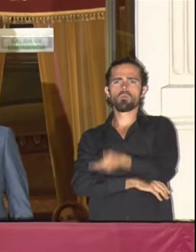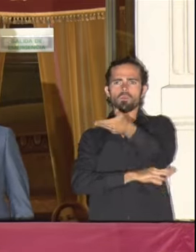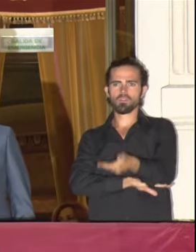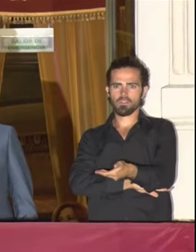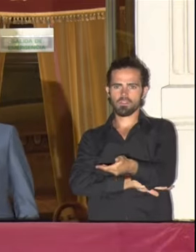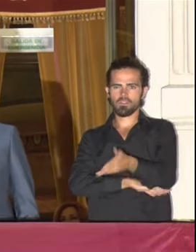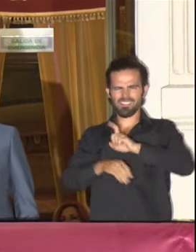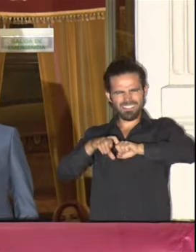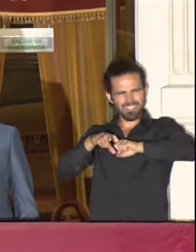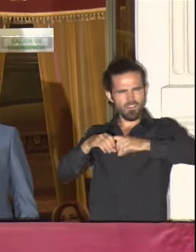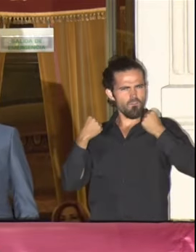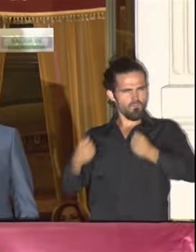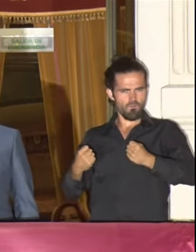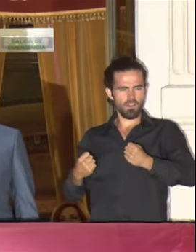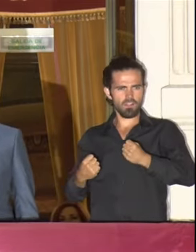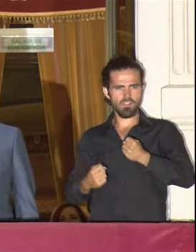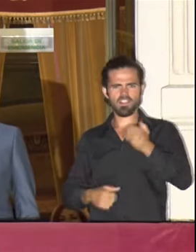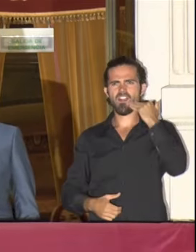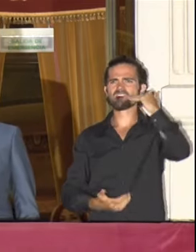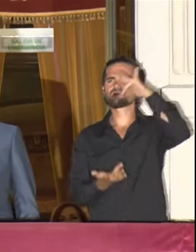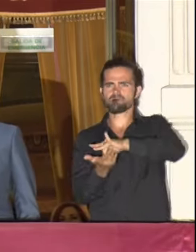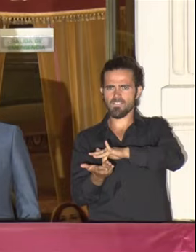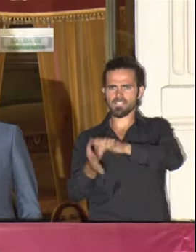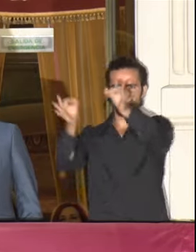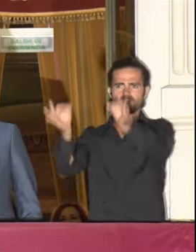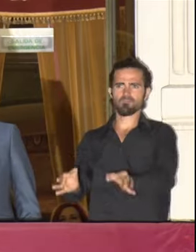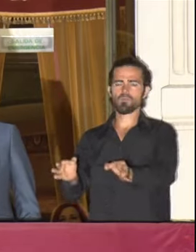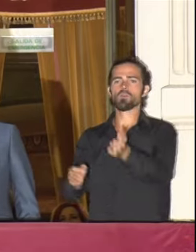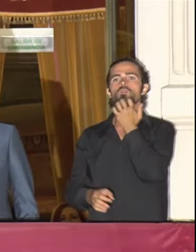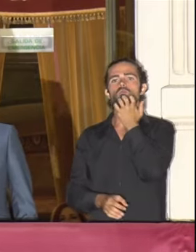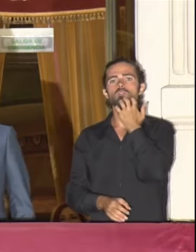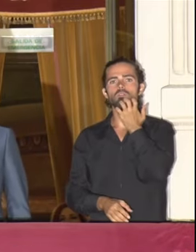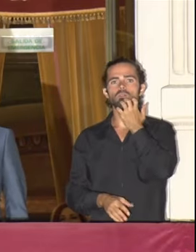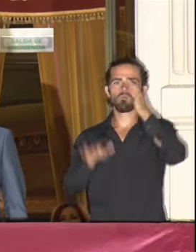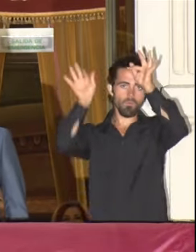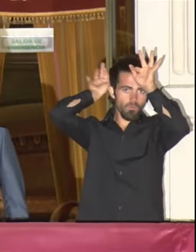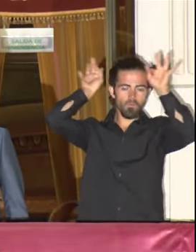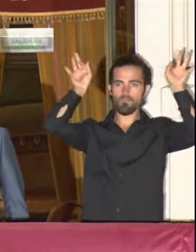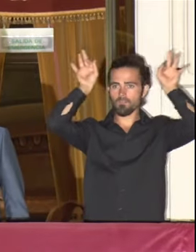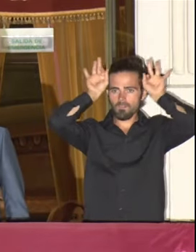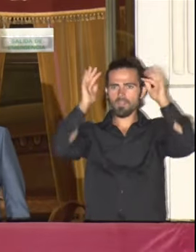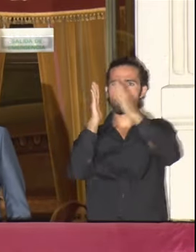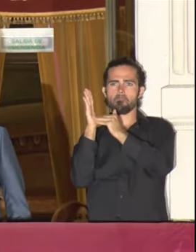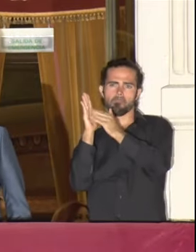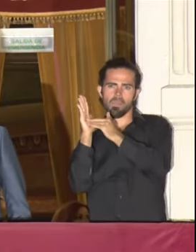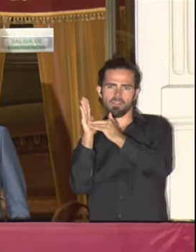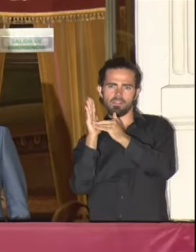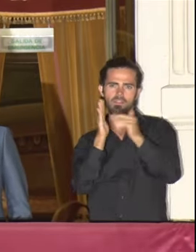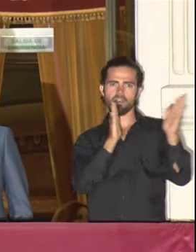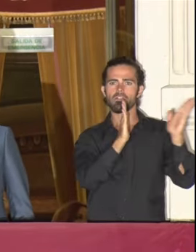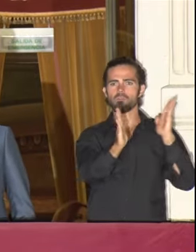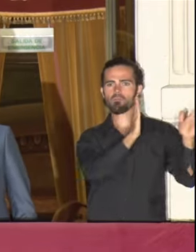con personalidad, tienen su fecha determinada. Tenemos las Fallas en marzo,